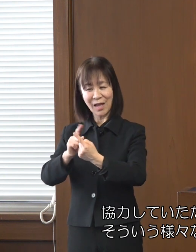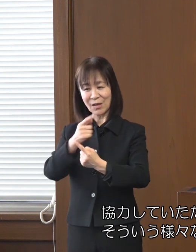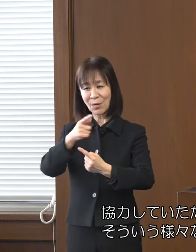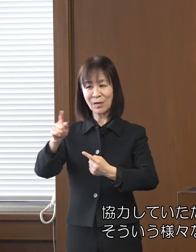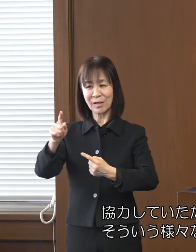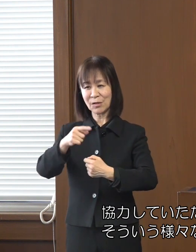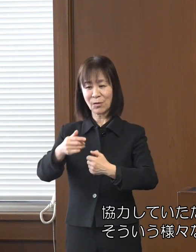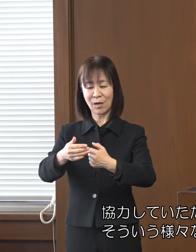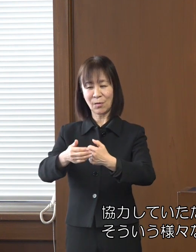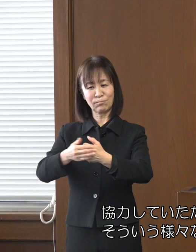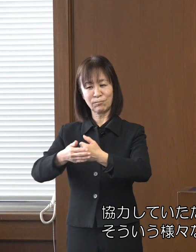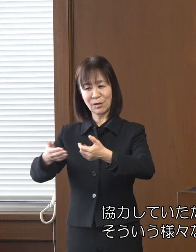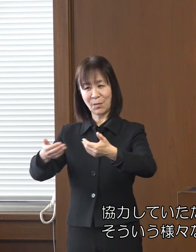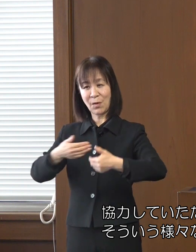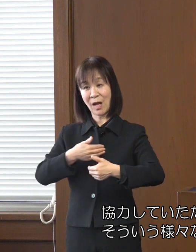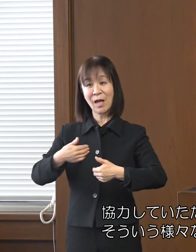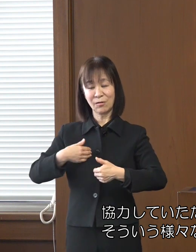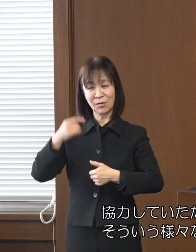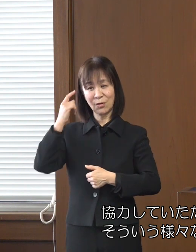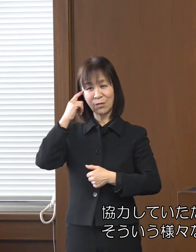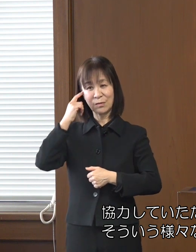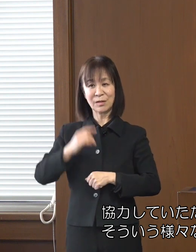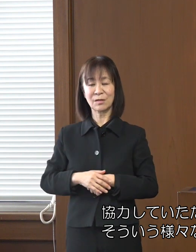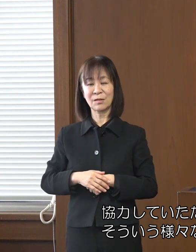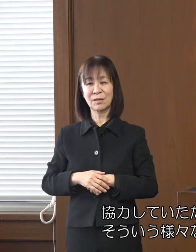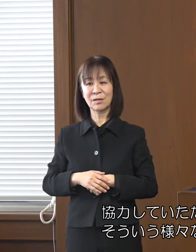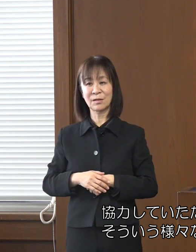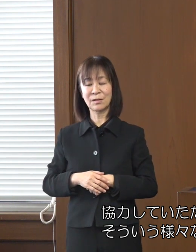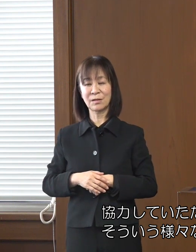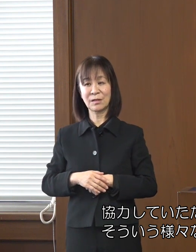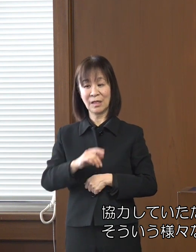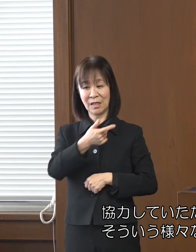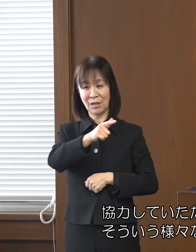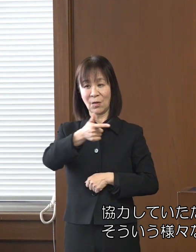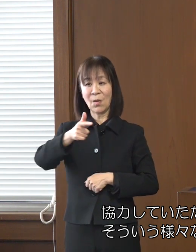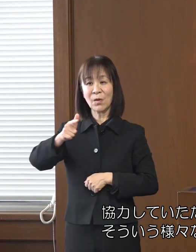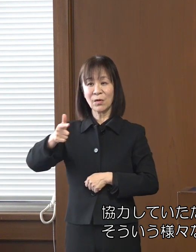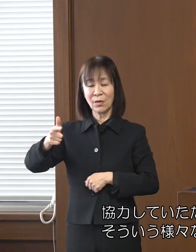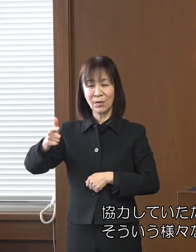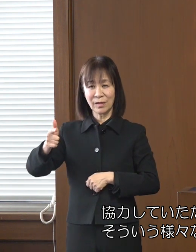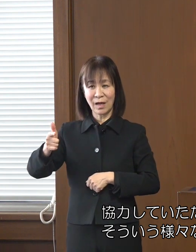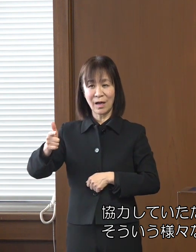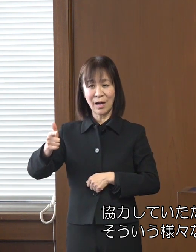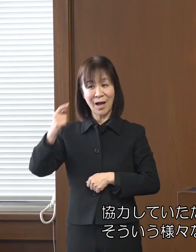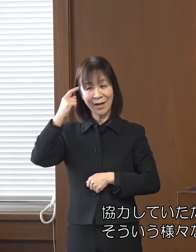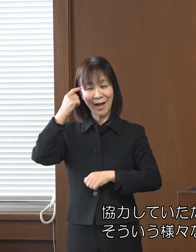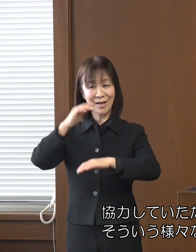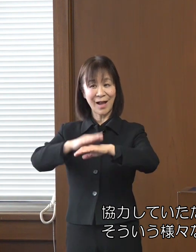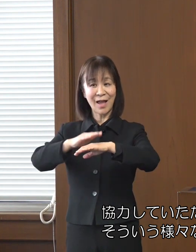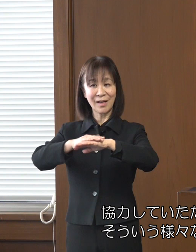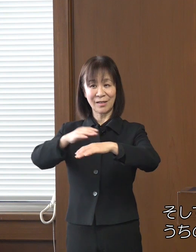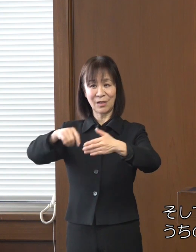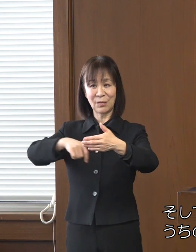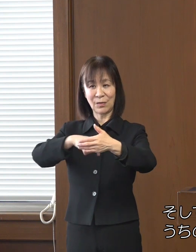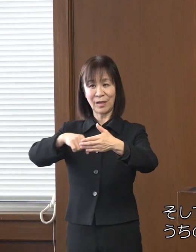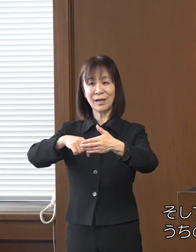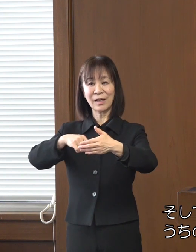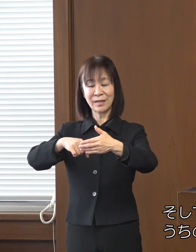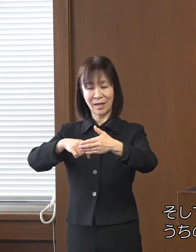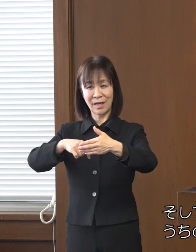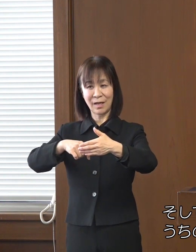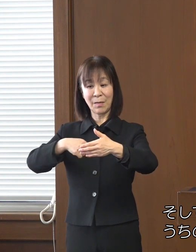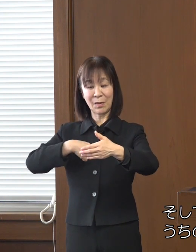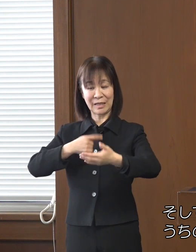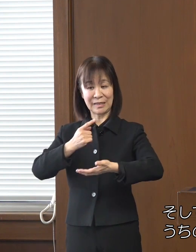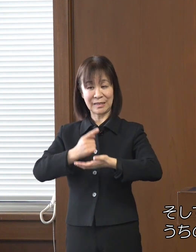していただけるというふうに思います。まあ そういうさまざまな考え方の中で、そして、ま